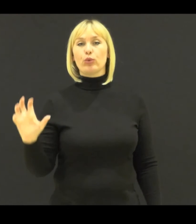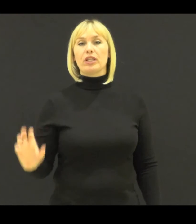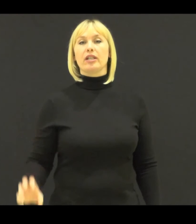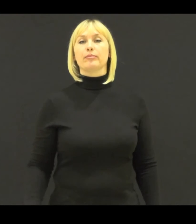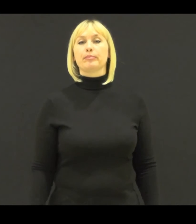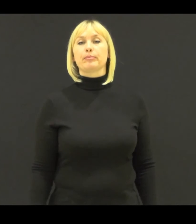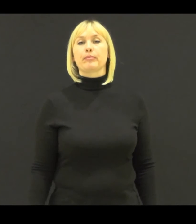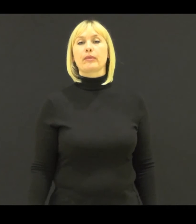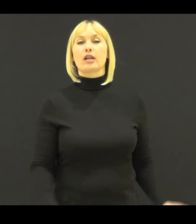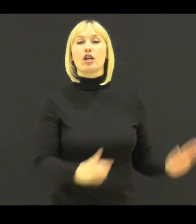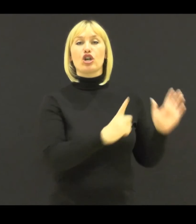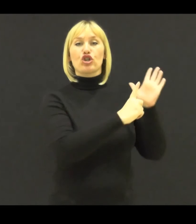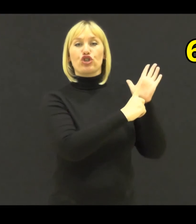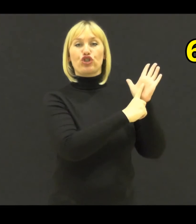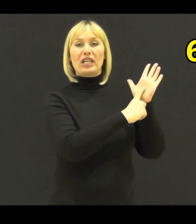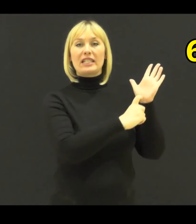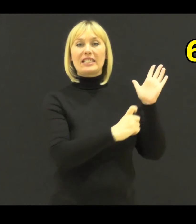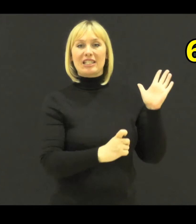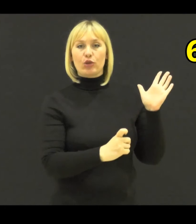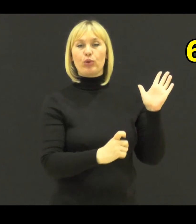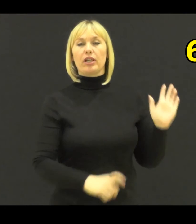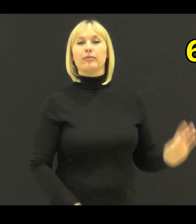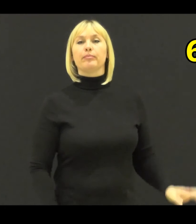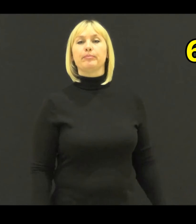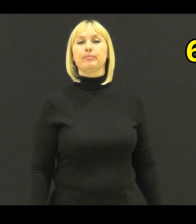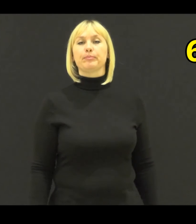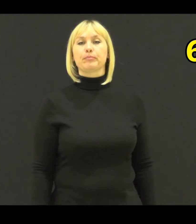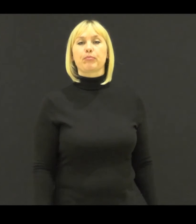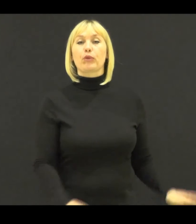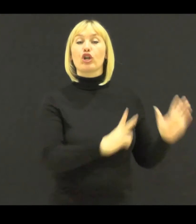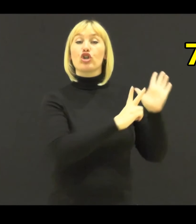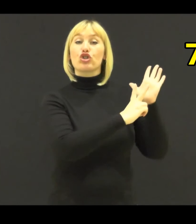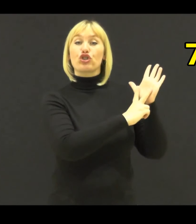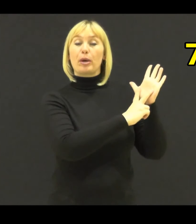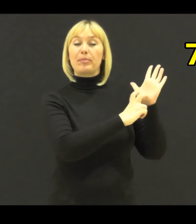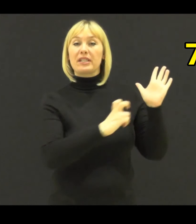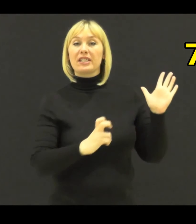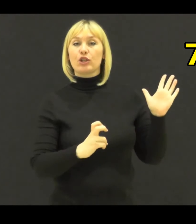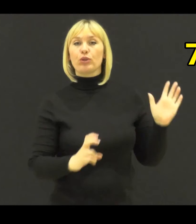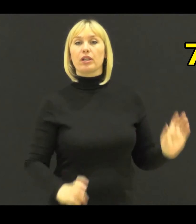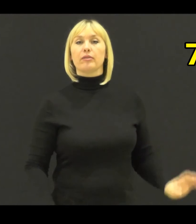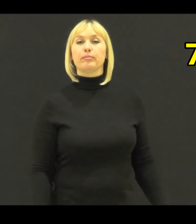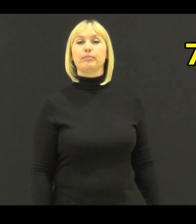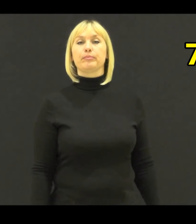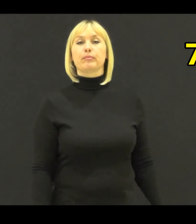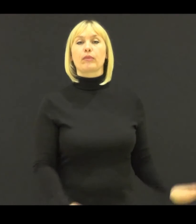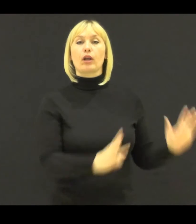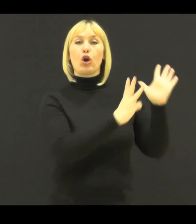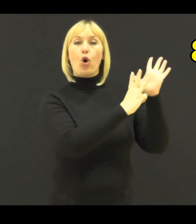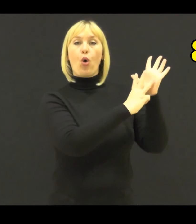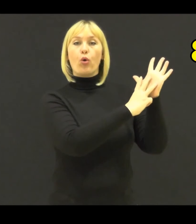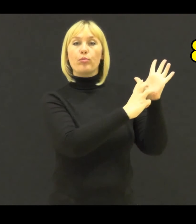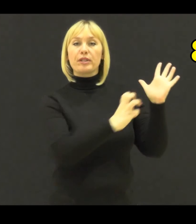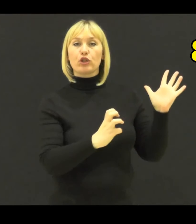sute. Șase sute. Șapte sute. Opt